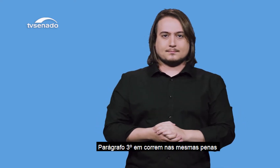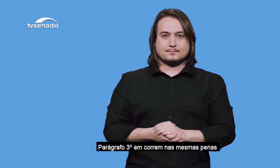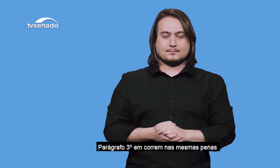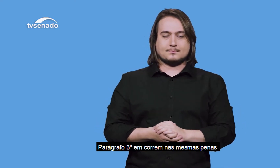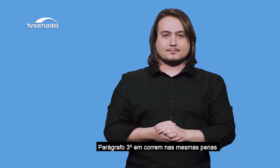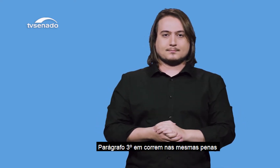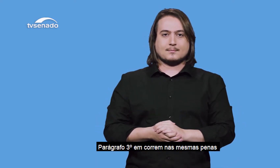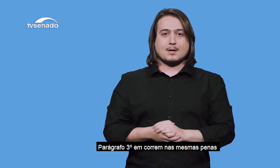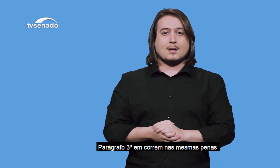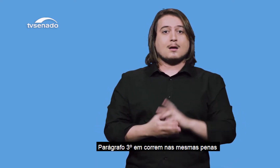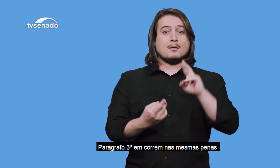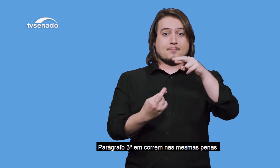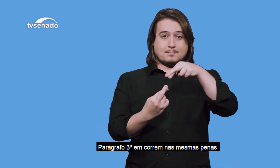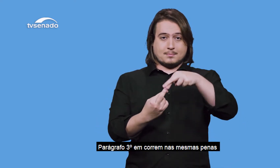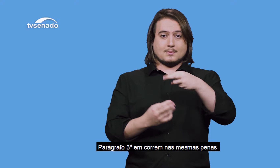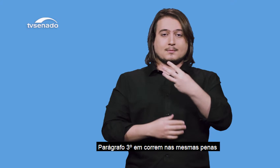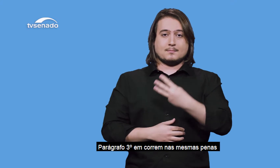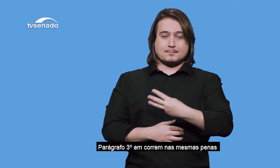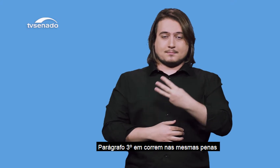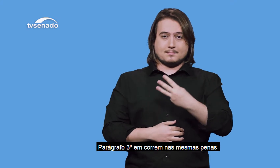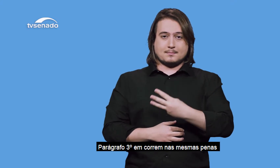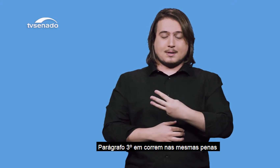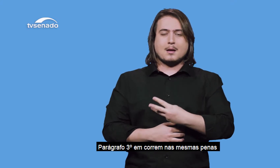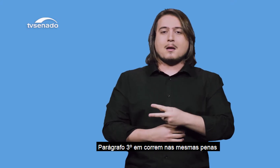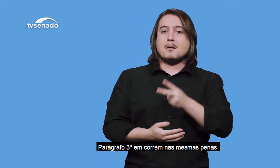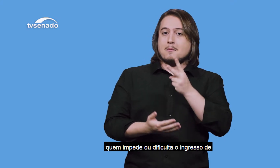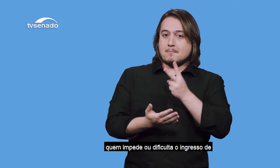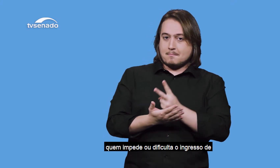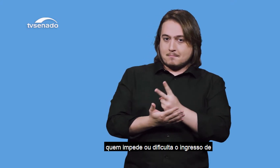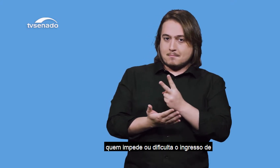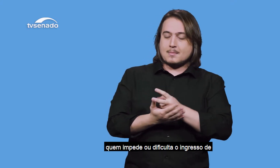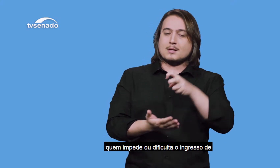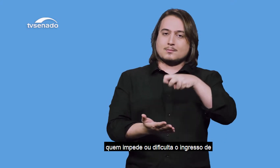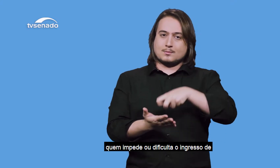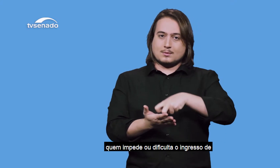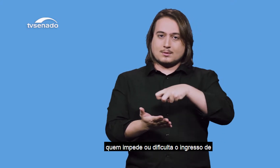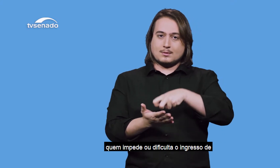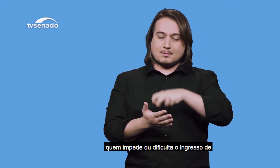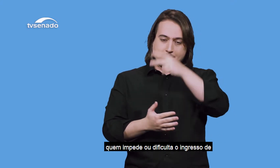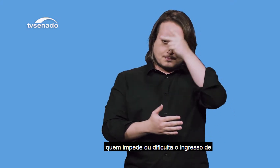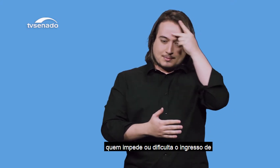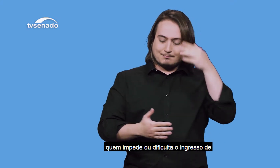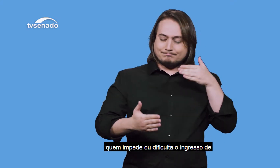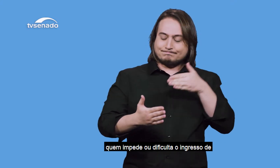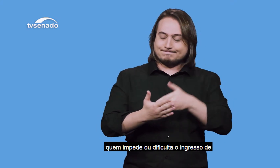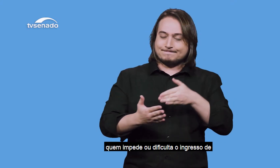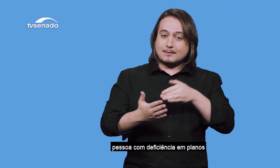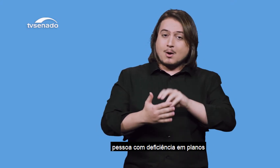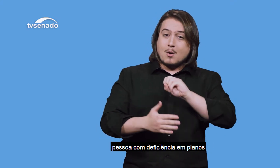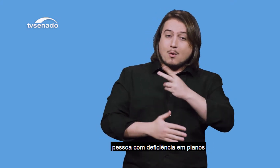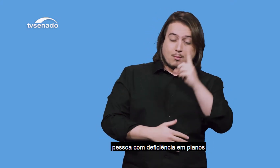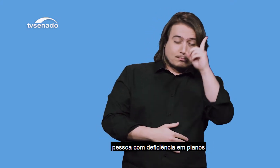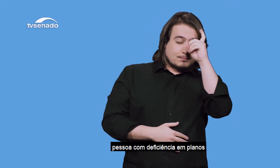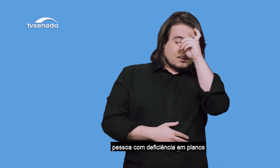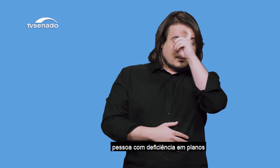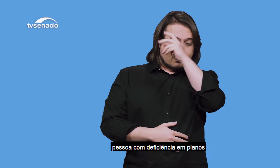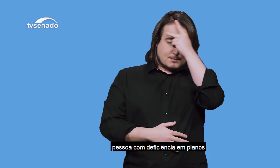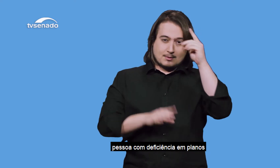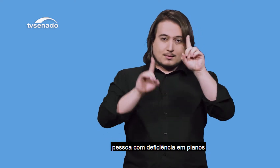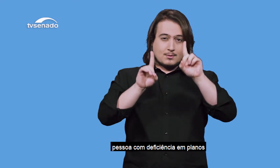parágrafo 3º incorre nas mesmas penas quem impede ou dificulta o ingresso de pessoa com deficiência